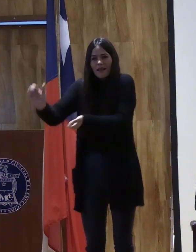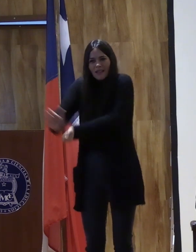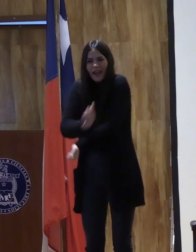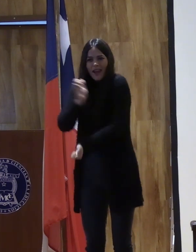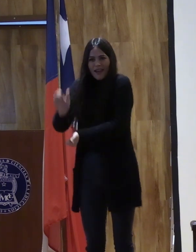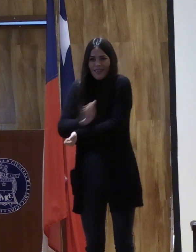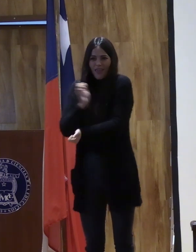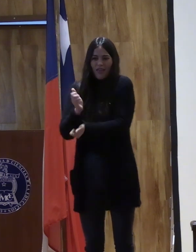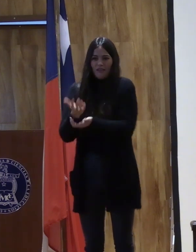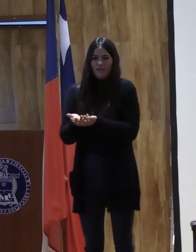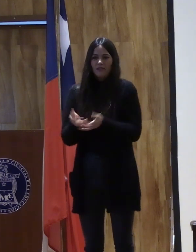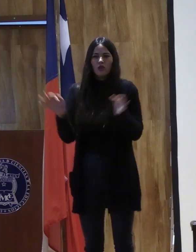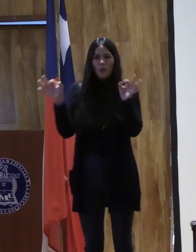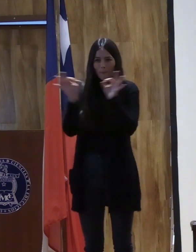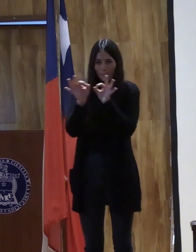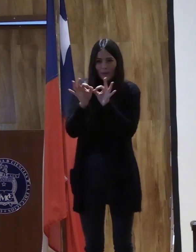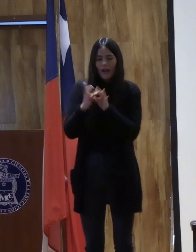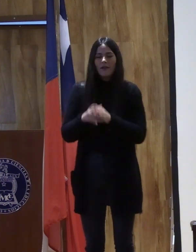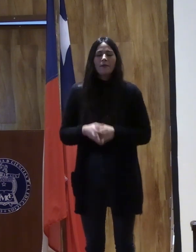este contexto.